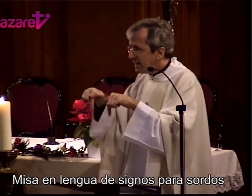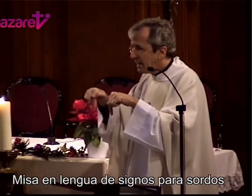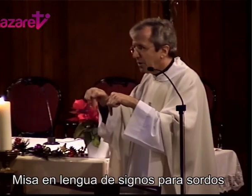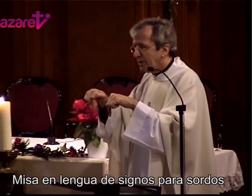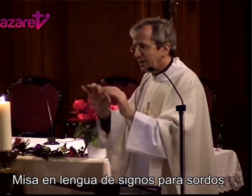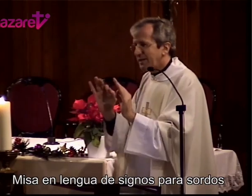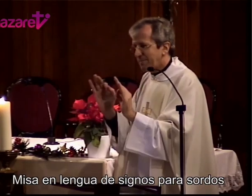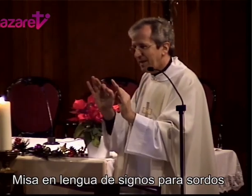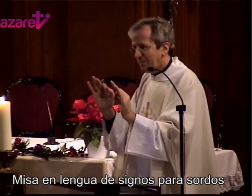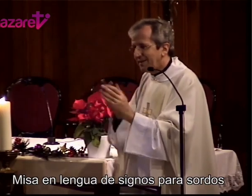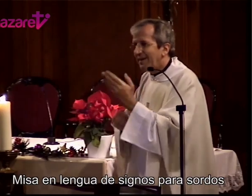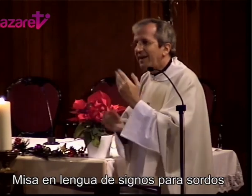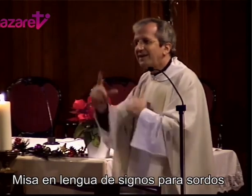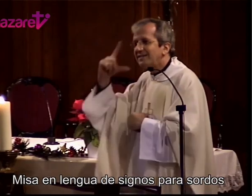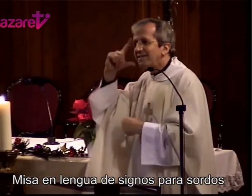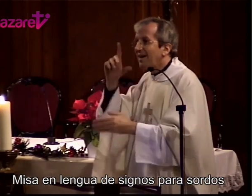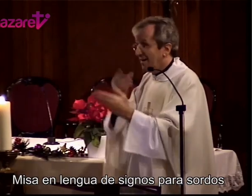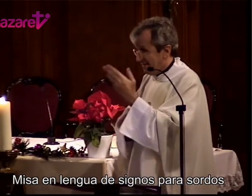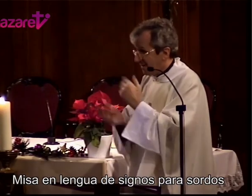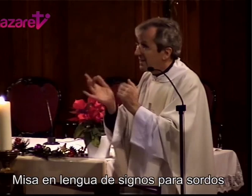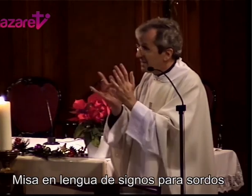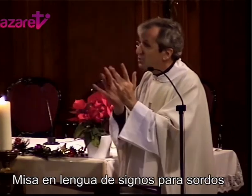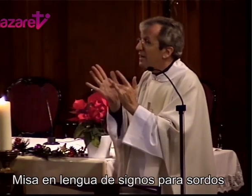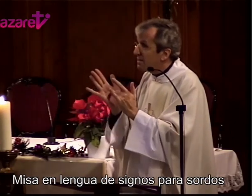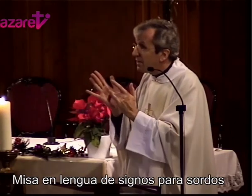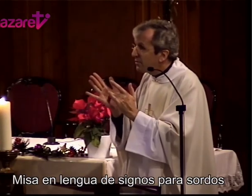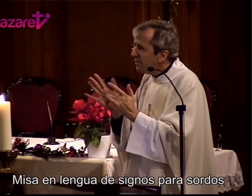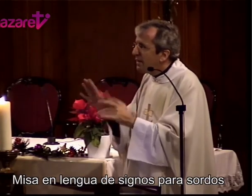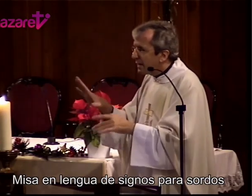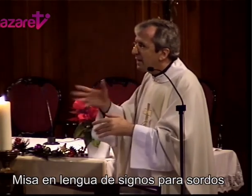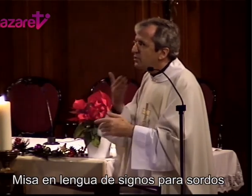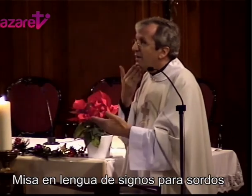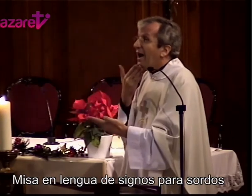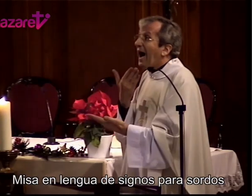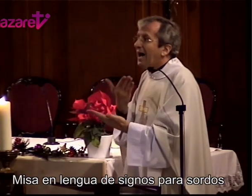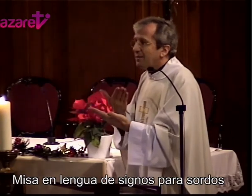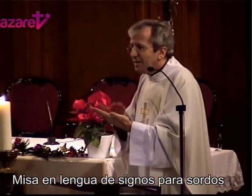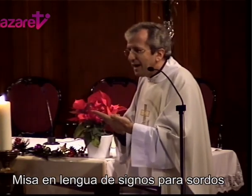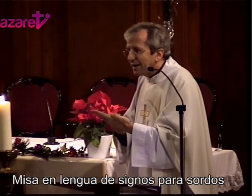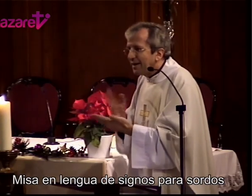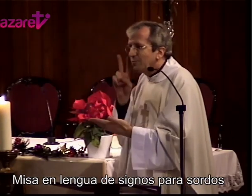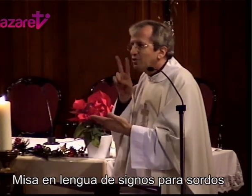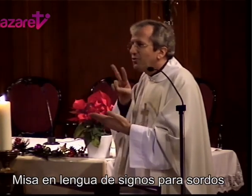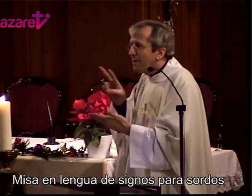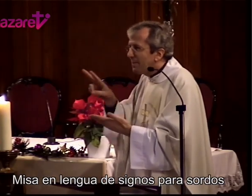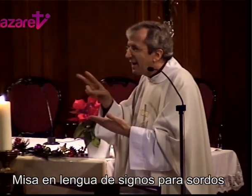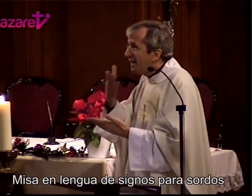que hoy, especialmente en este día de su nacimiento, queremos admirar, queremos contemplar